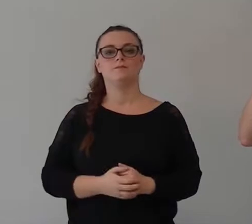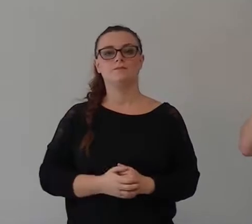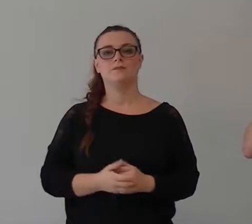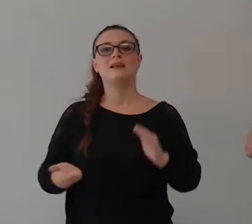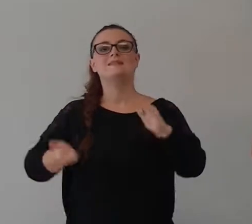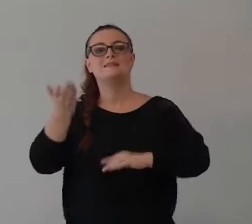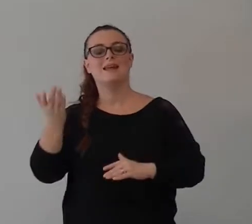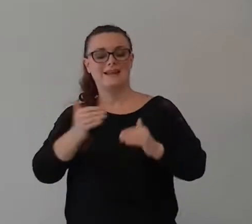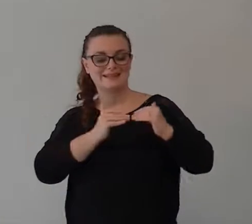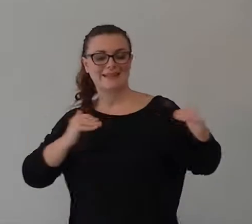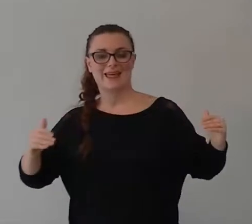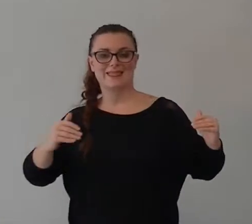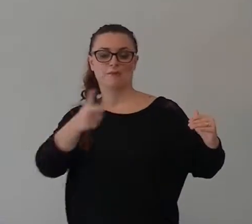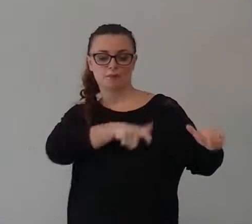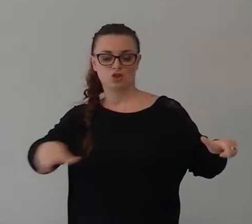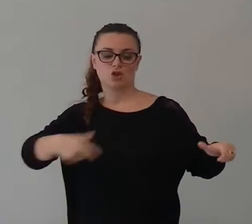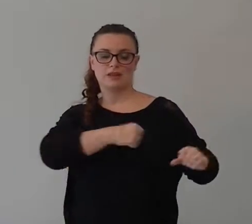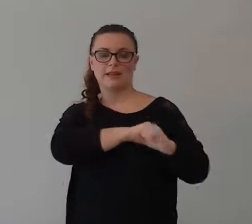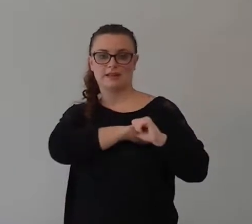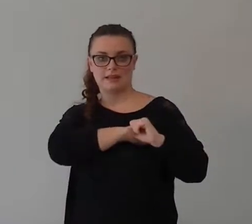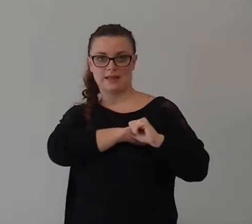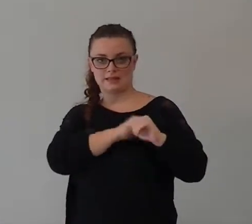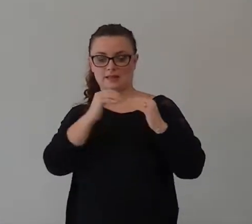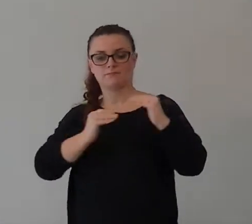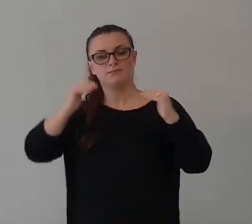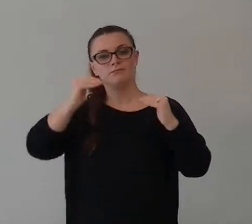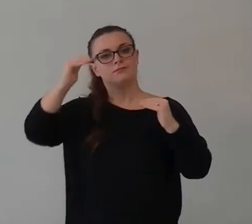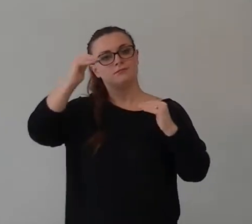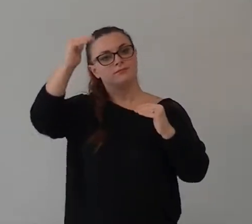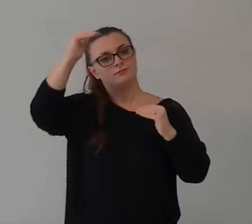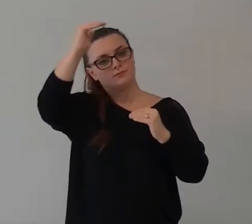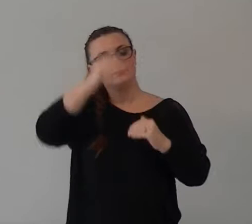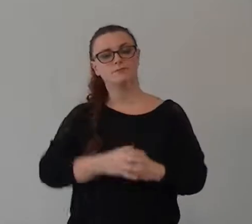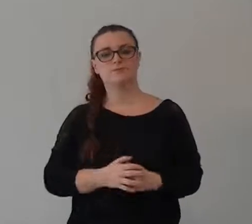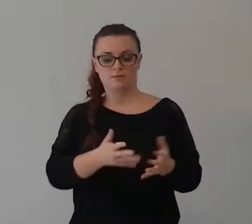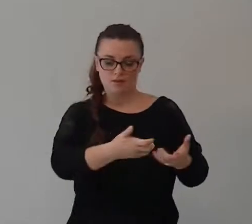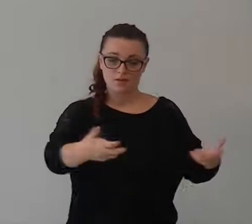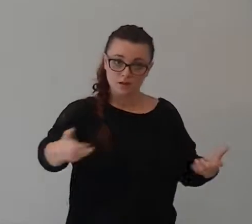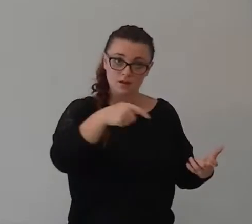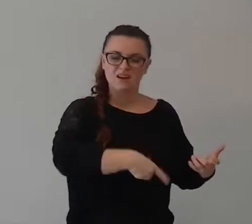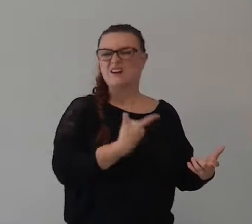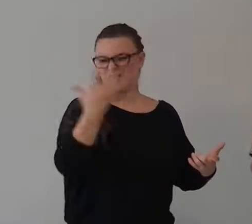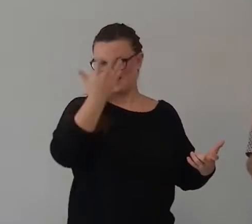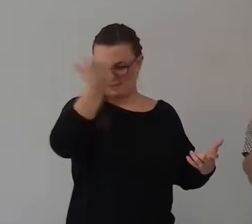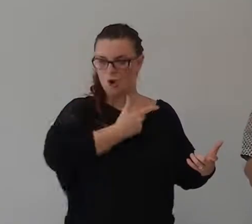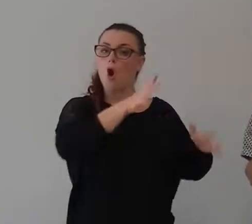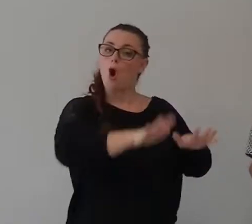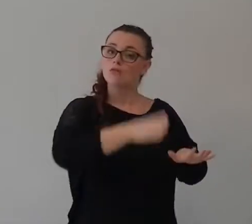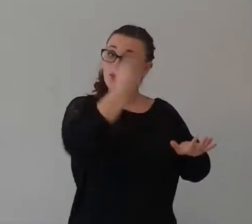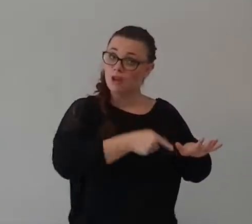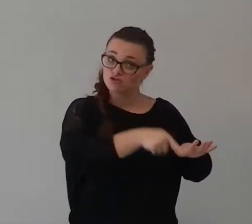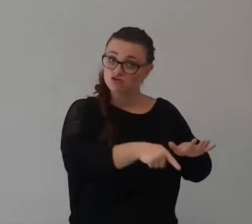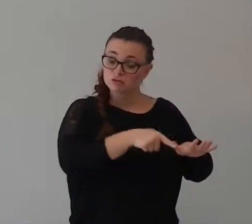credente, a farci fare un passo in più. Se nell'Antico Testamento era la decima, nel Nuovo Testamento, come